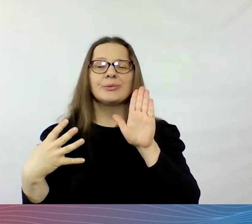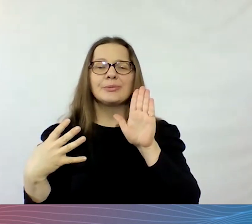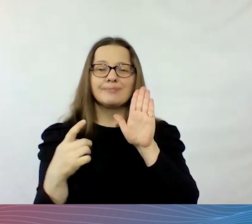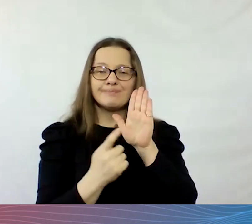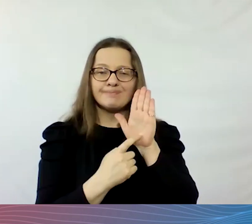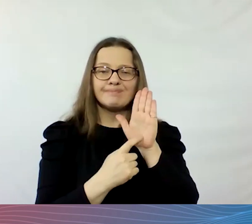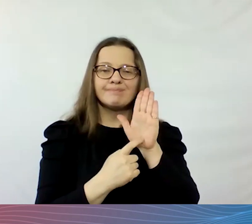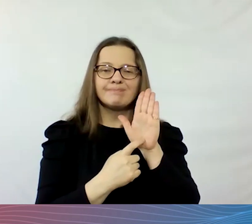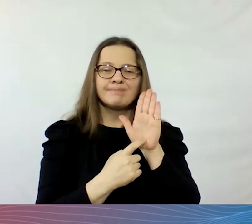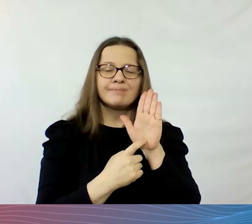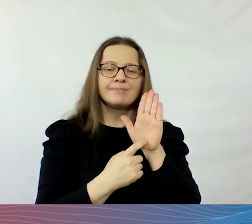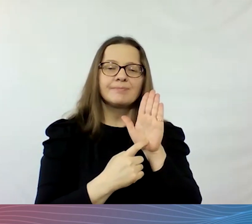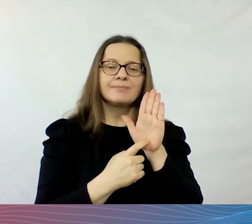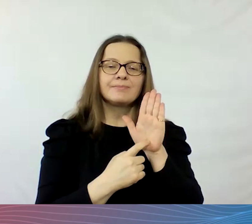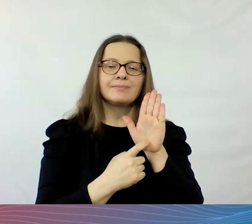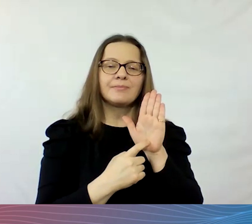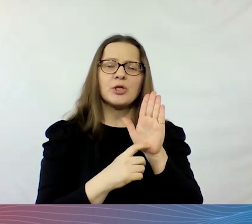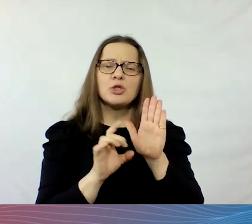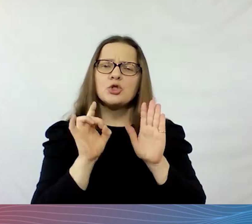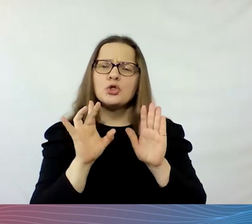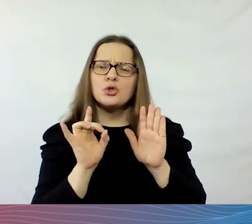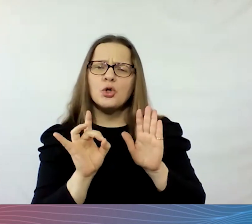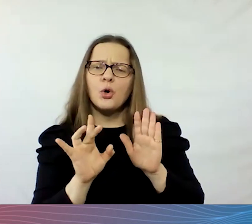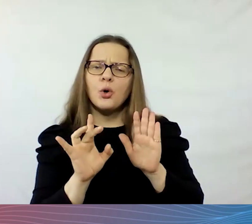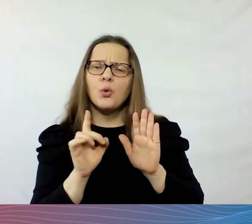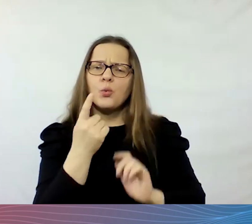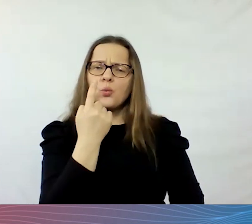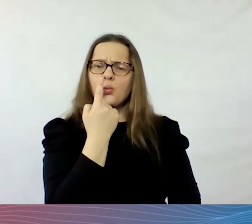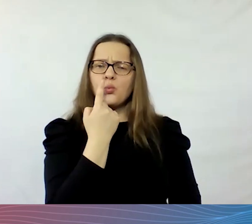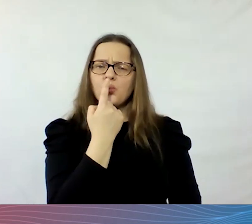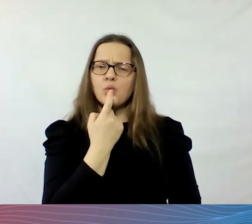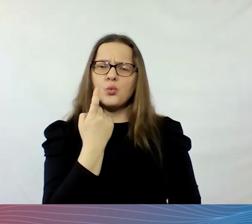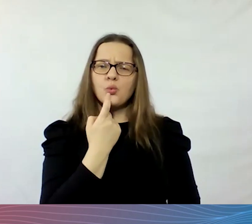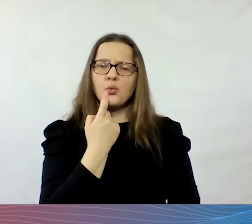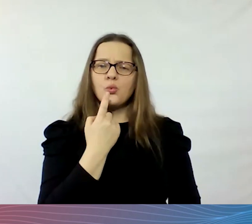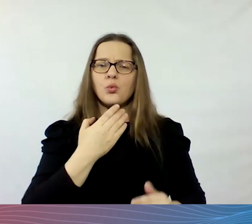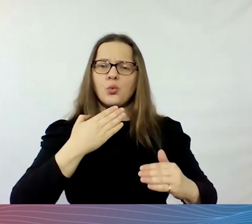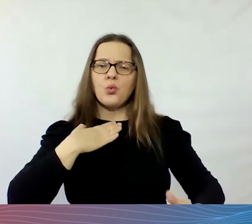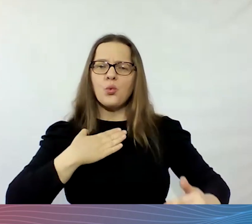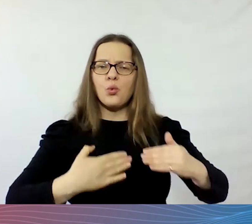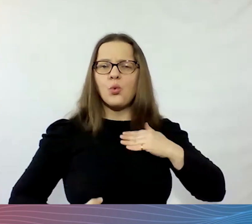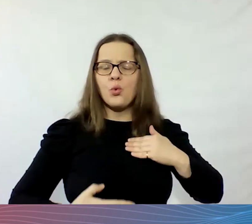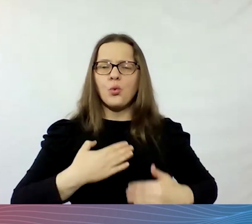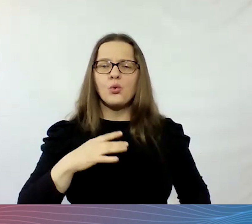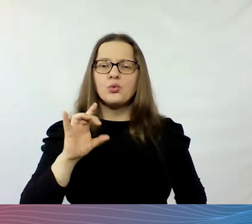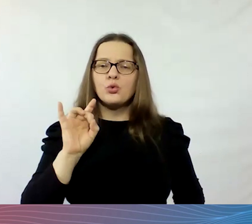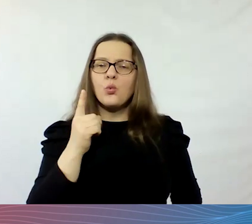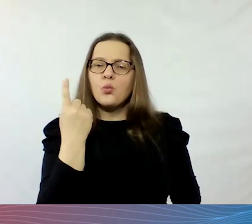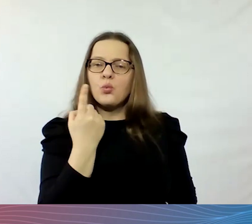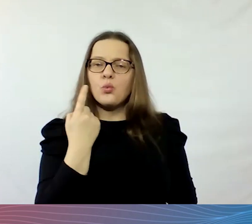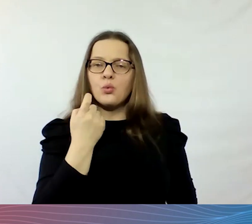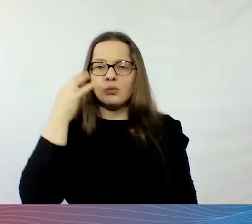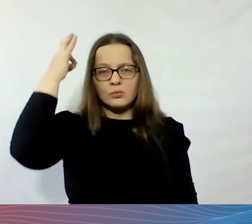Há somente um corpo e um espírito, como também fosse chamados numa